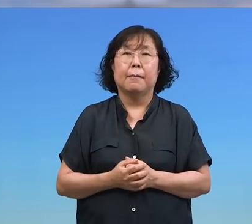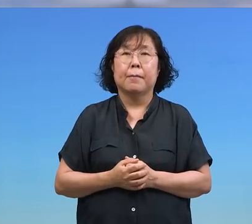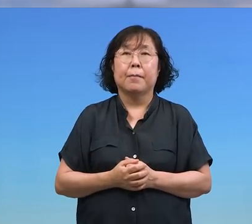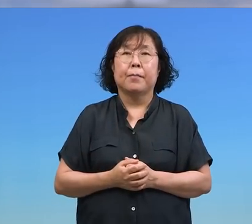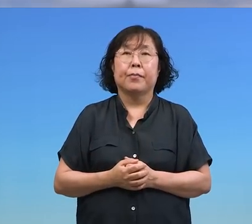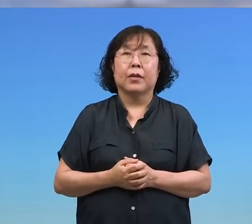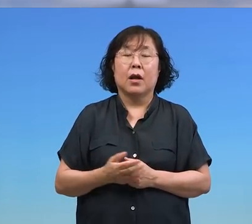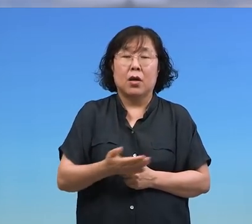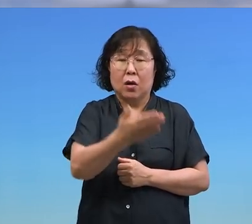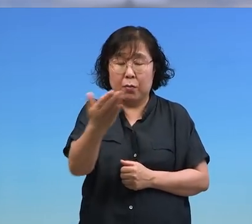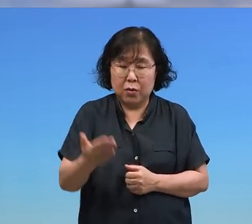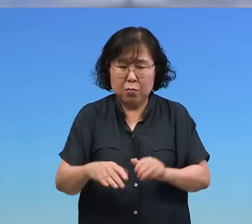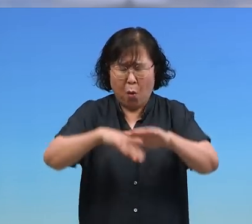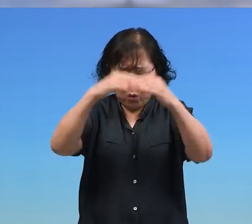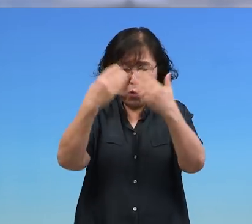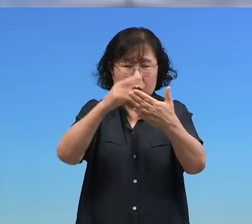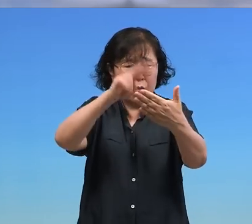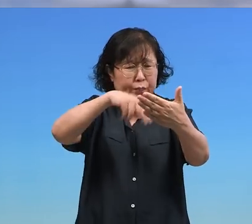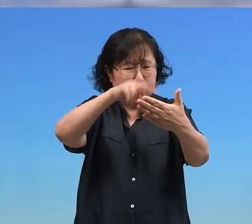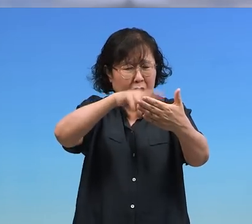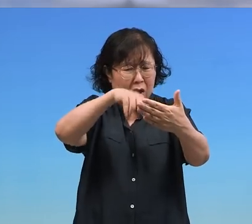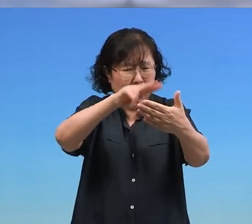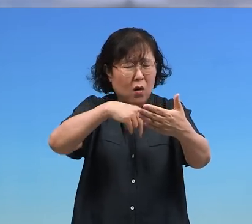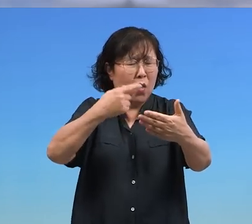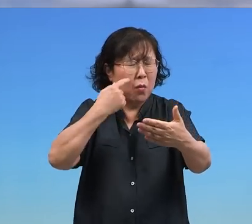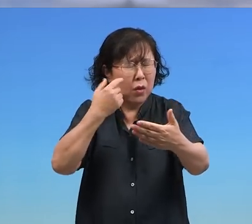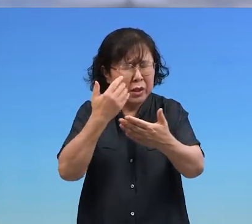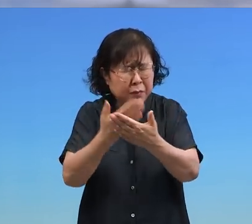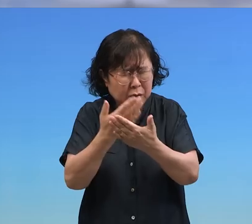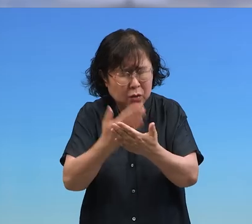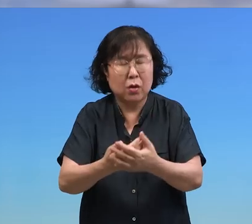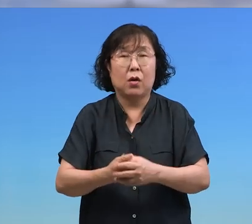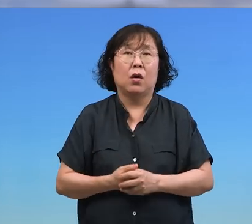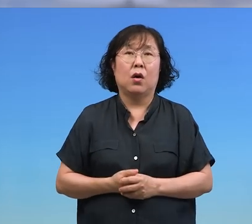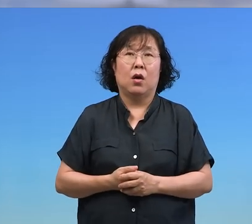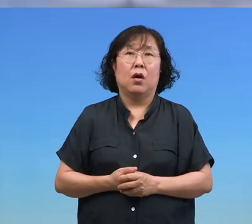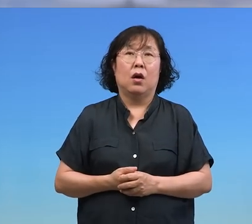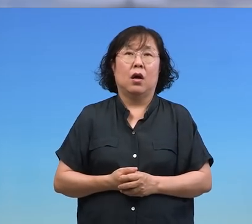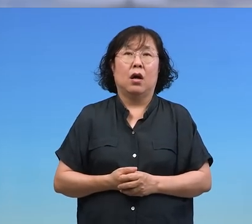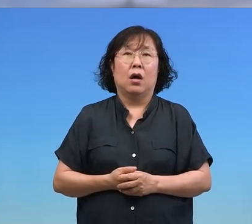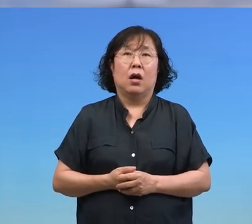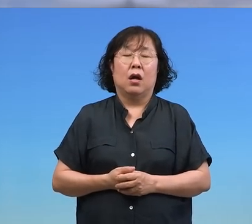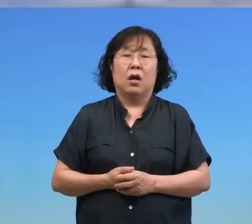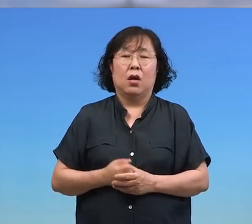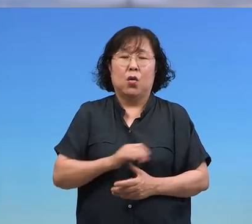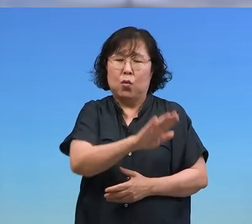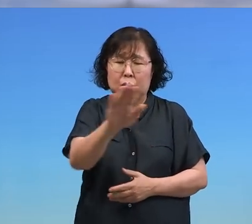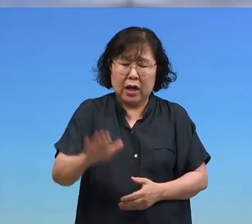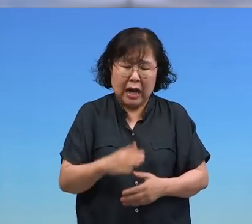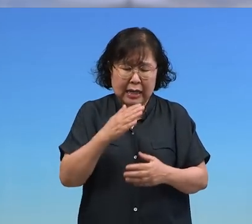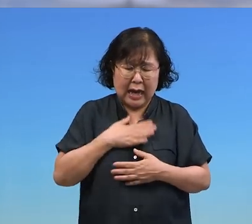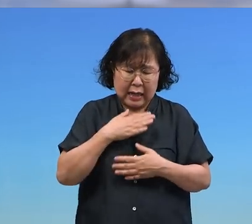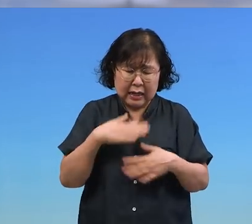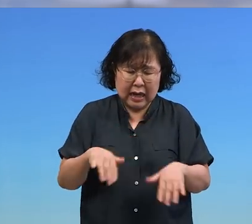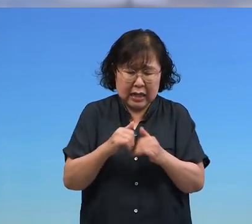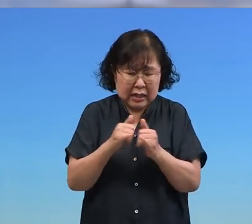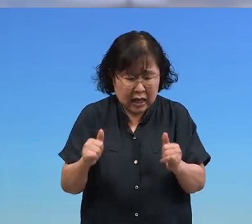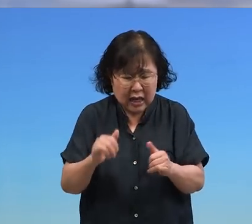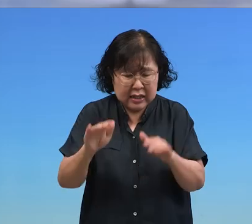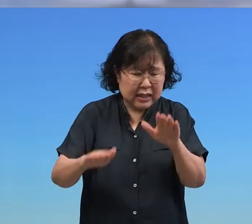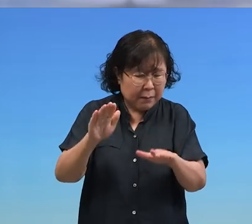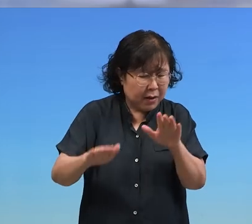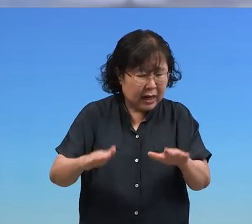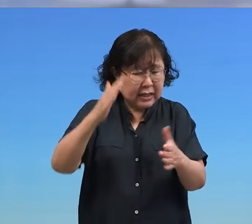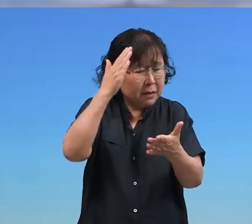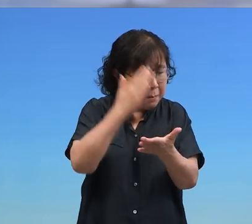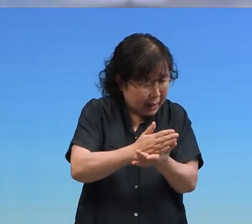만들었잖아요 들어가 읽어보세요 여러분 누가 약자들을 차별하지 말자는 걸